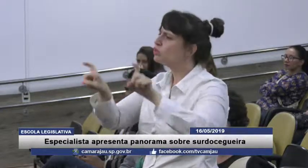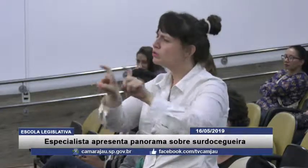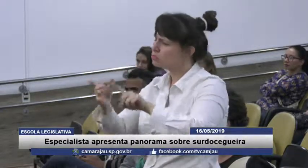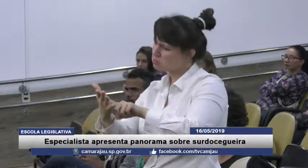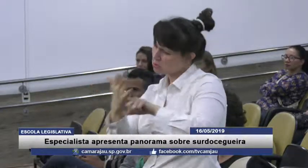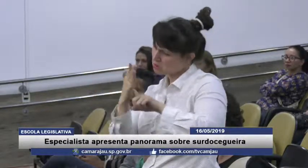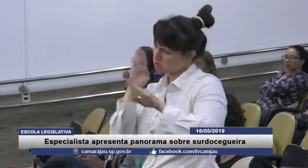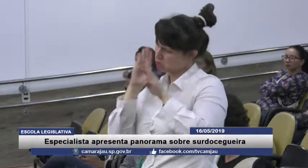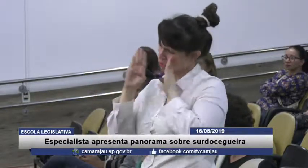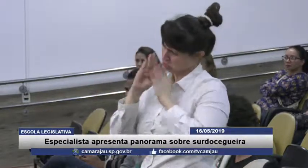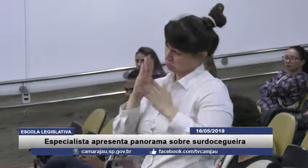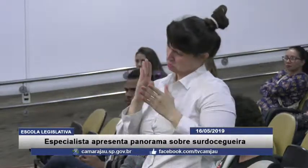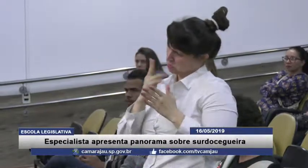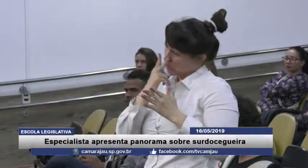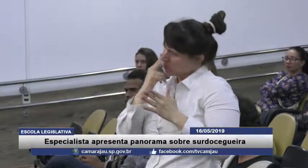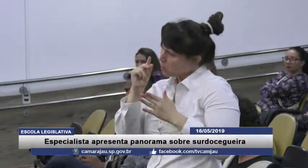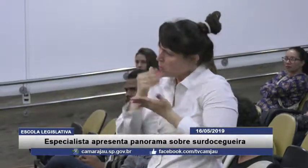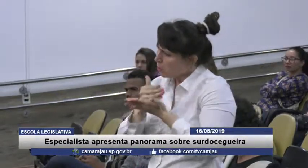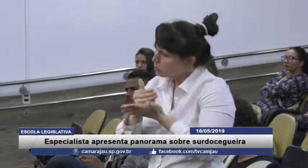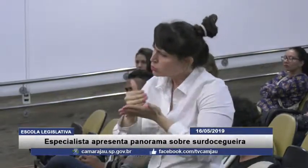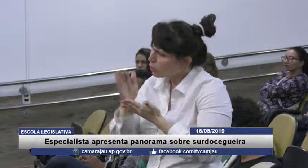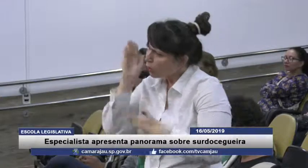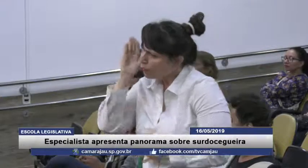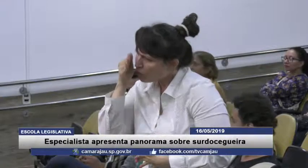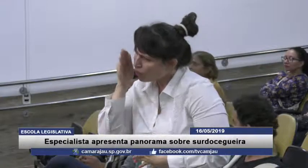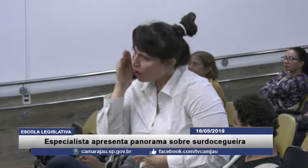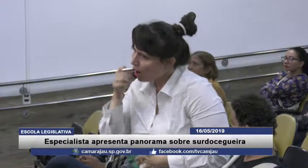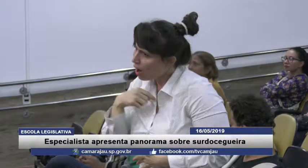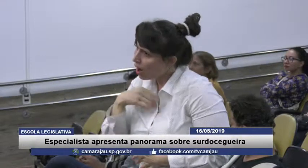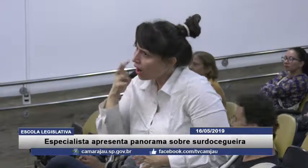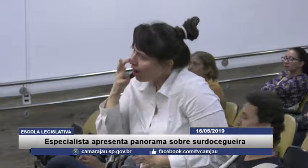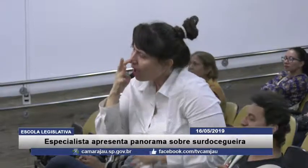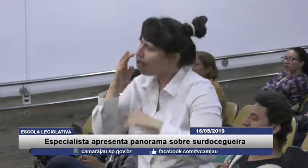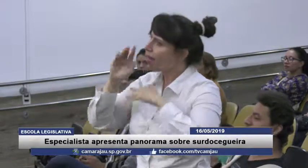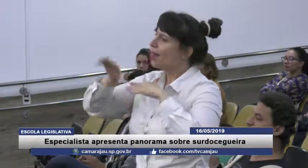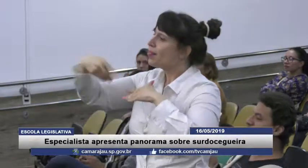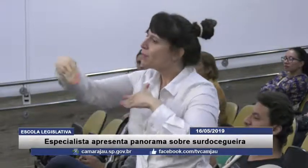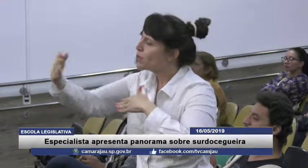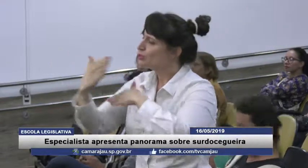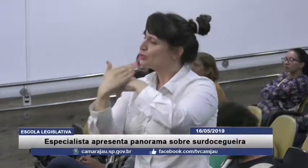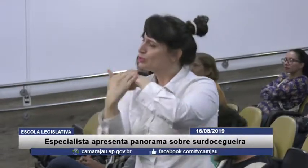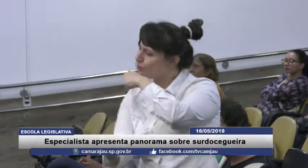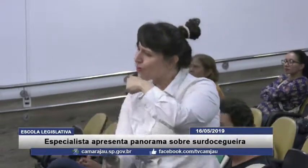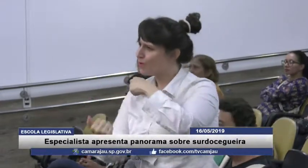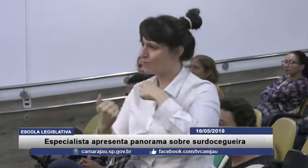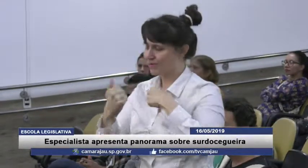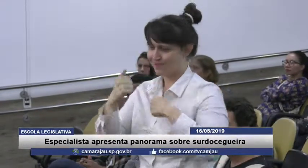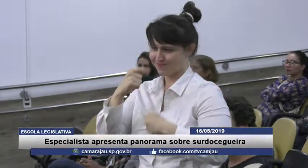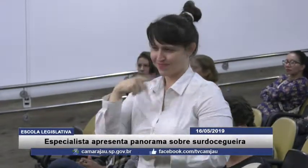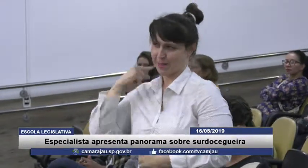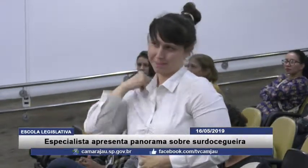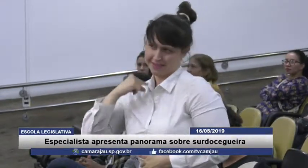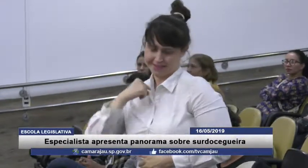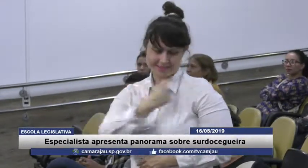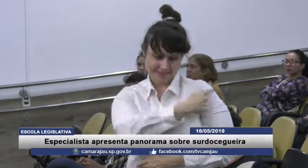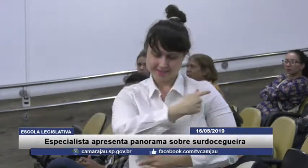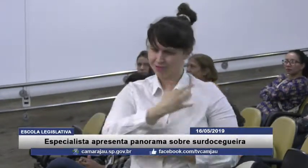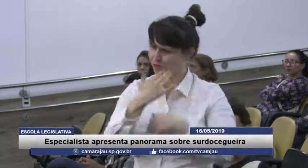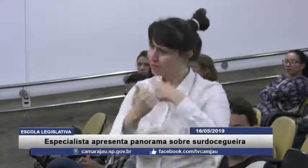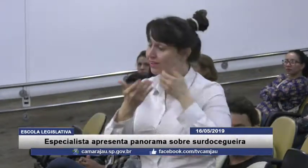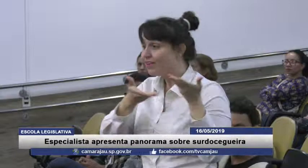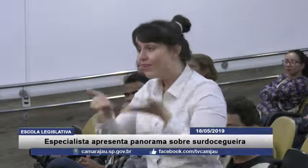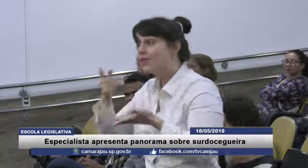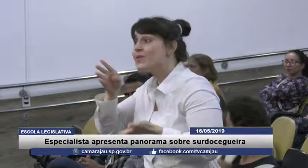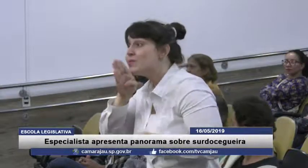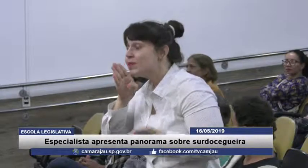sempre alguns movimentos, né, principalmente nas redes sociais. Então, as pessoas falavam sobre surdo-cegueira, sobre surdo-cego. Foi